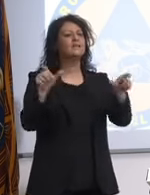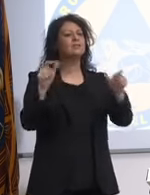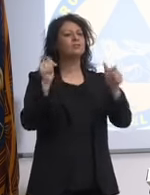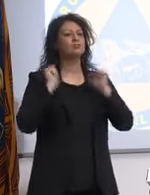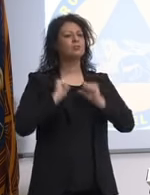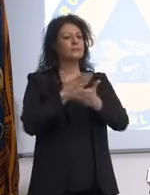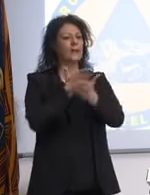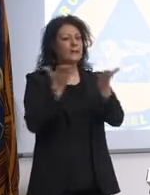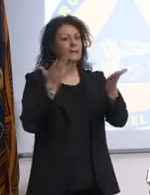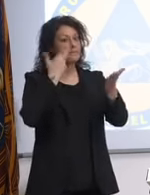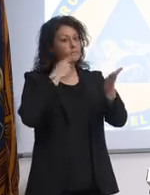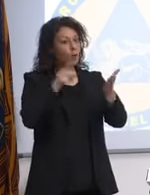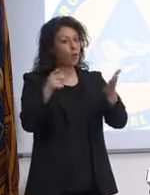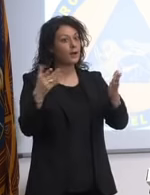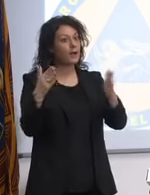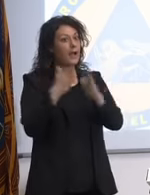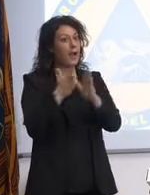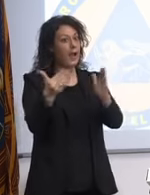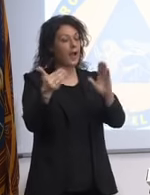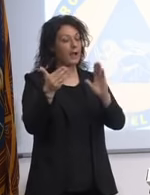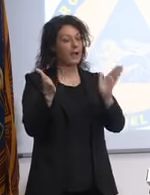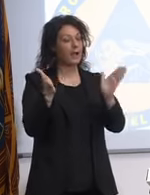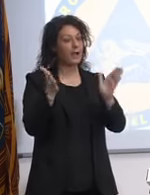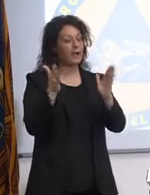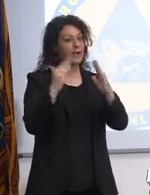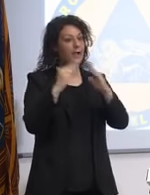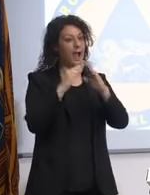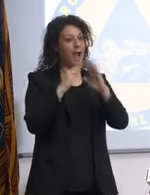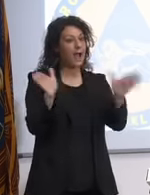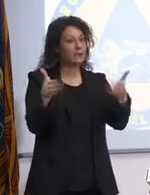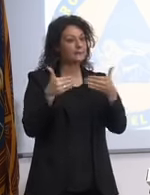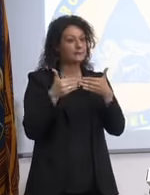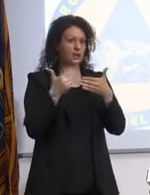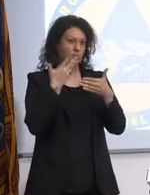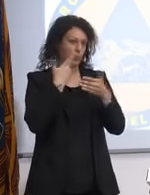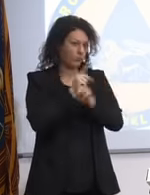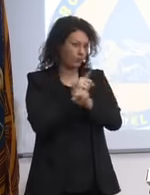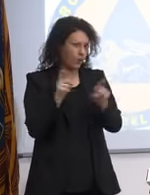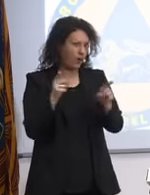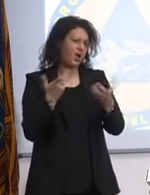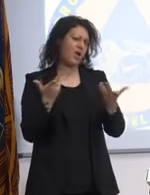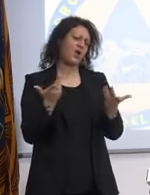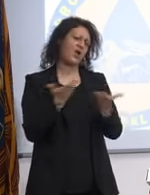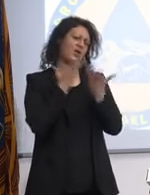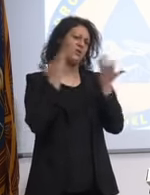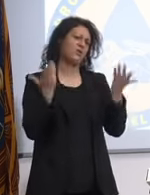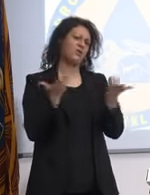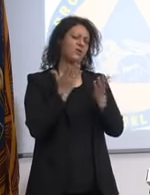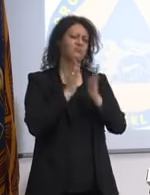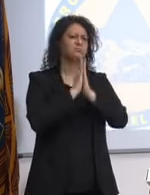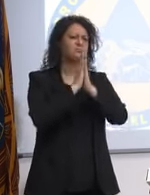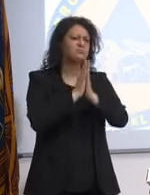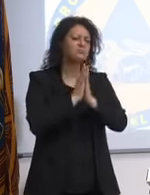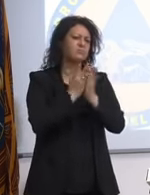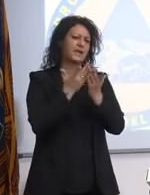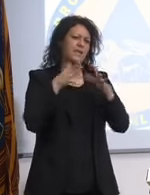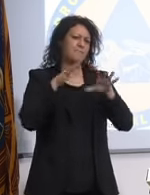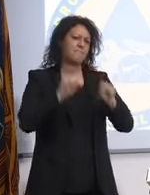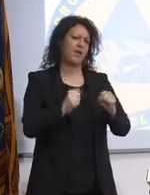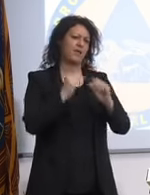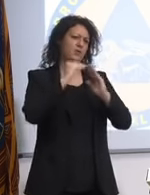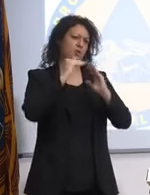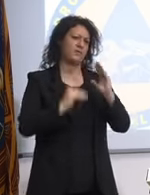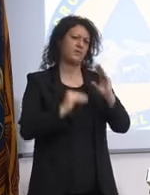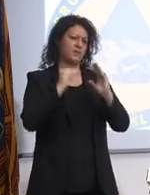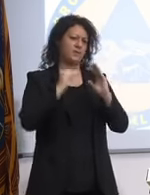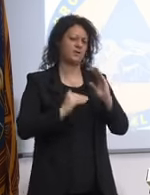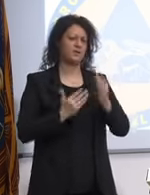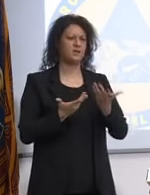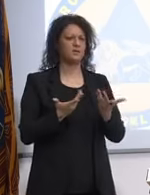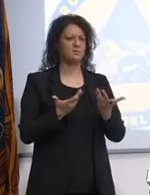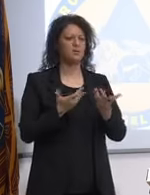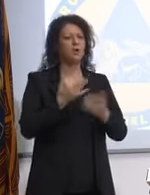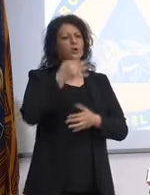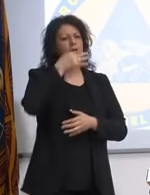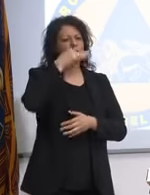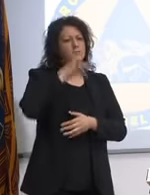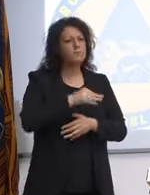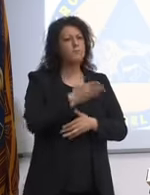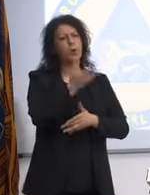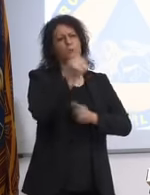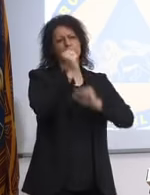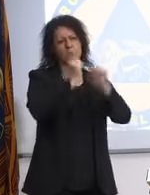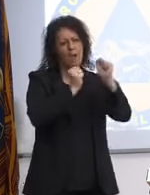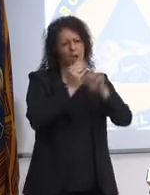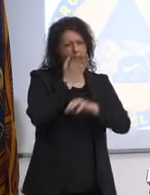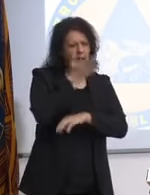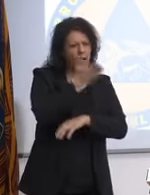al lockdown. E allora un minimo di impegno, ragazzi, dai, un minimo di impegno. Si può andare al bar, si può fare anche con gli